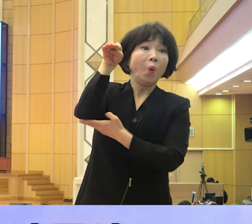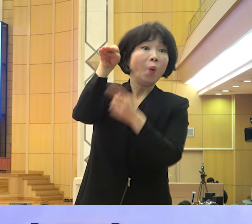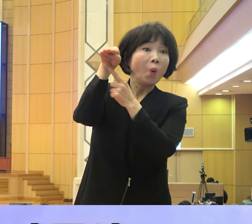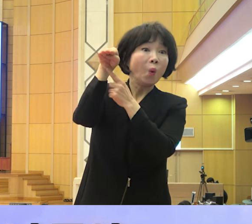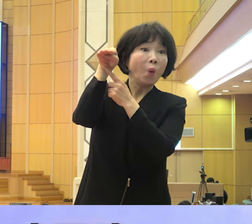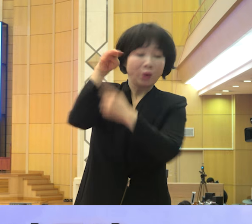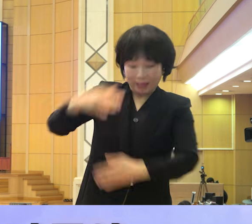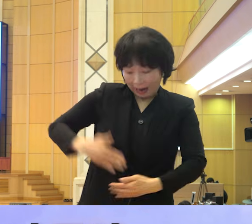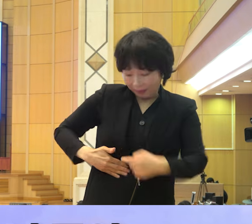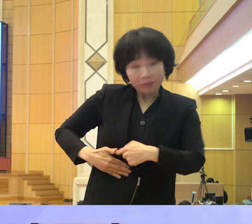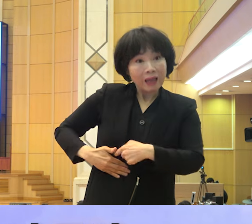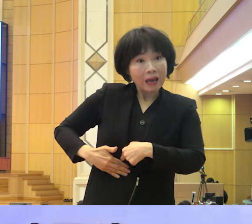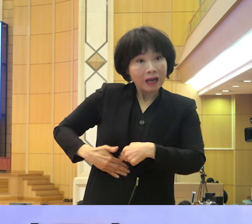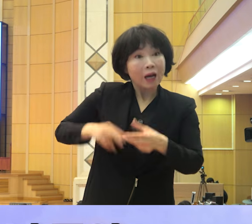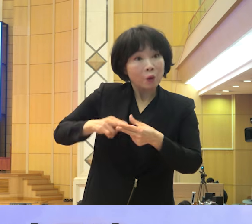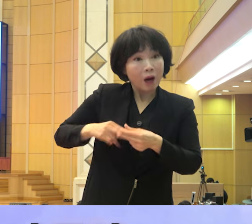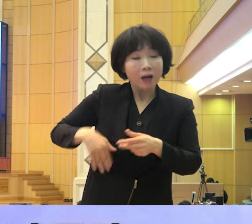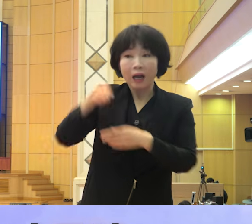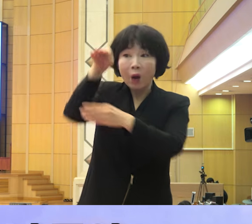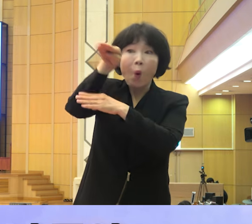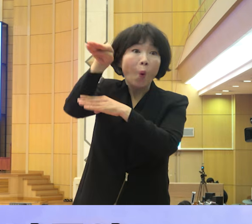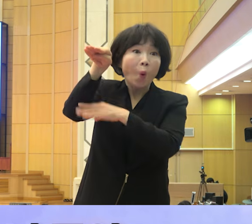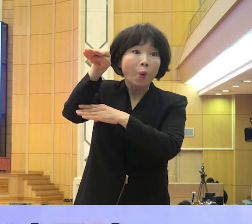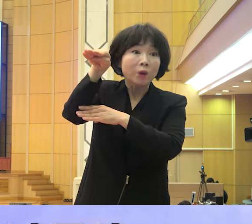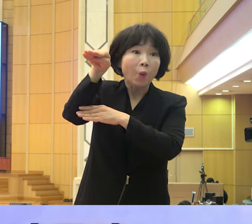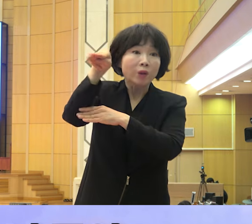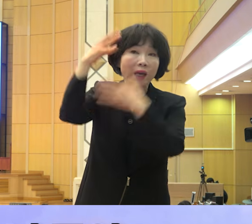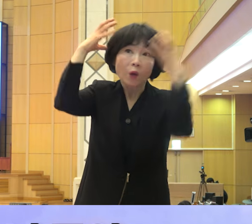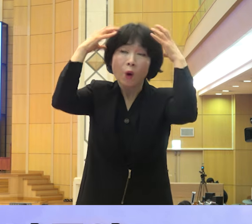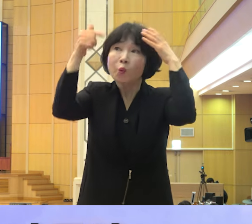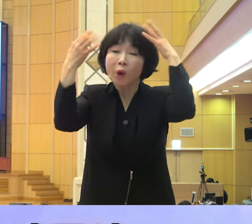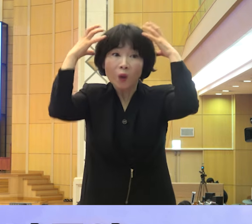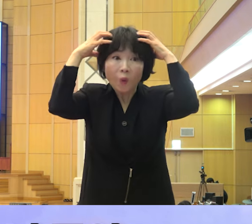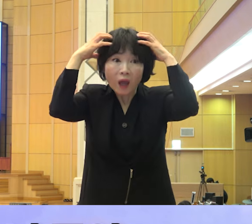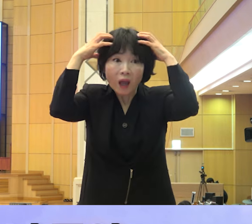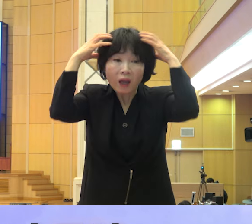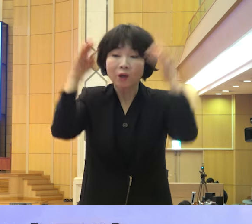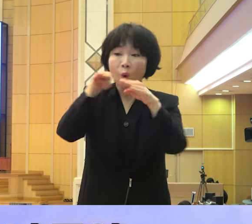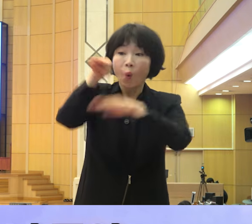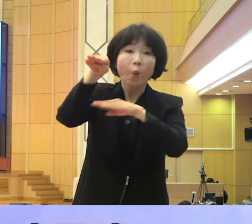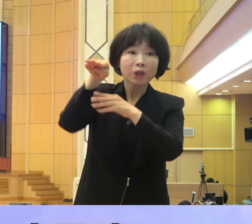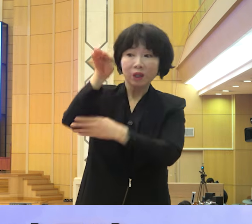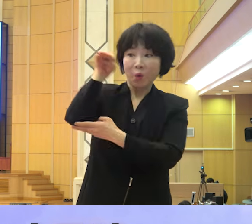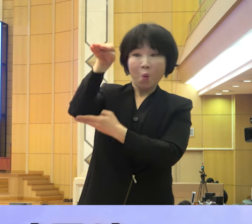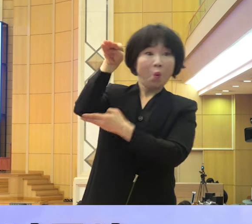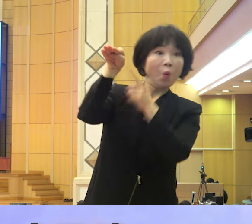유황오리의 뇌, 그리고 유황오리의 근육 속에